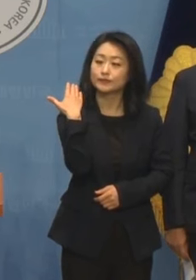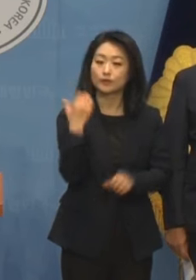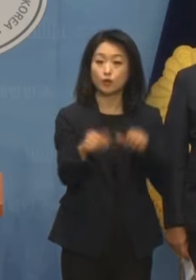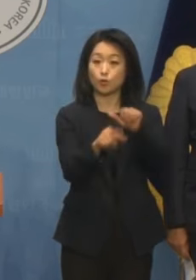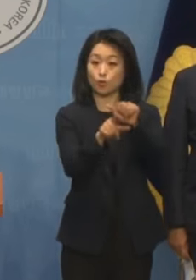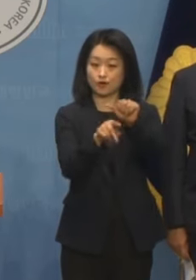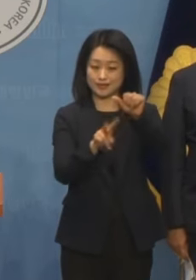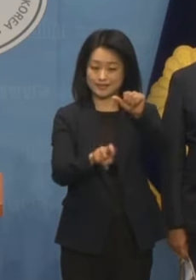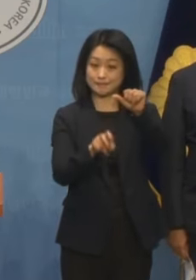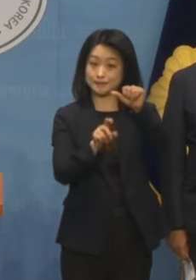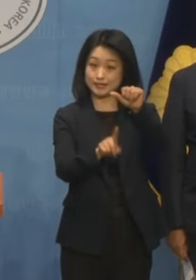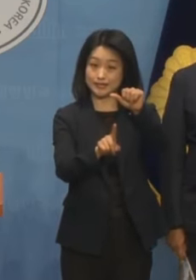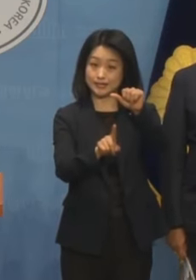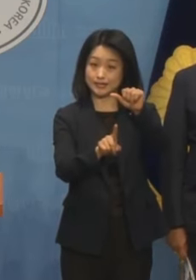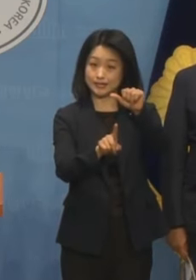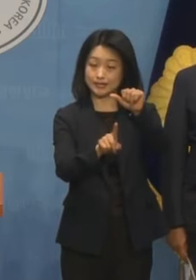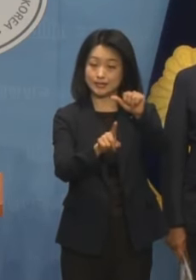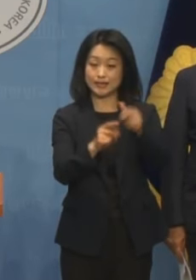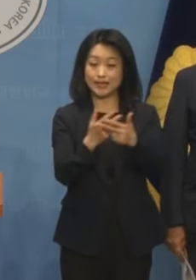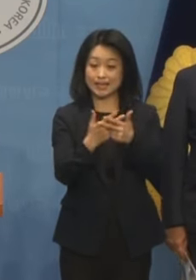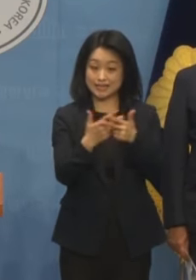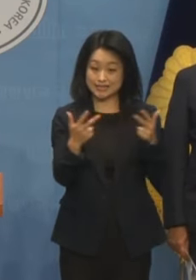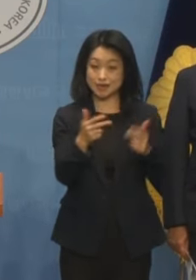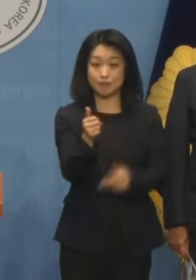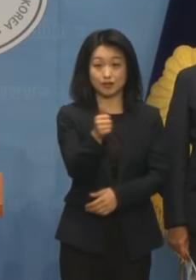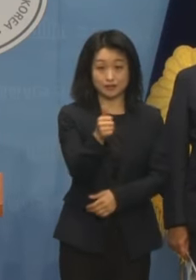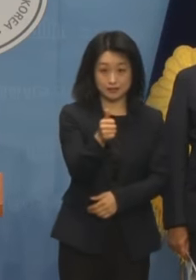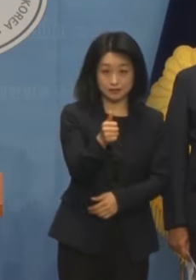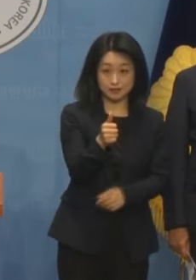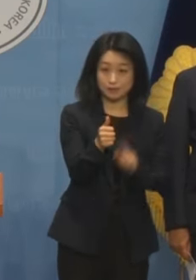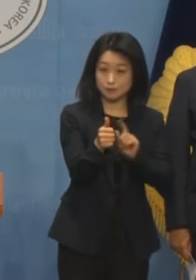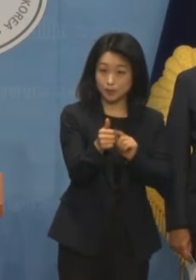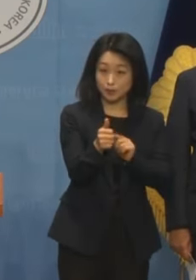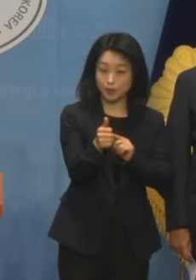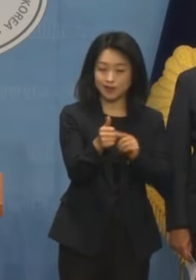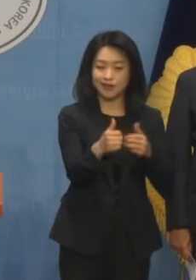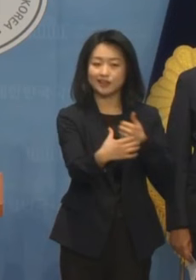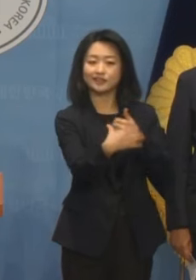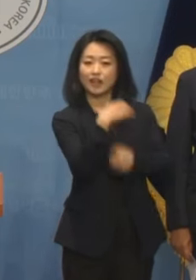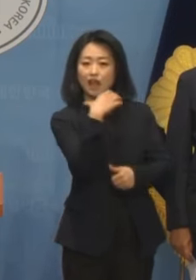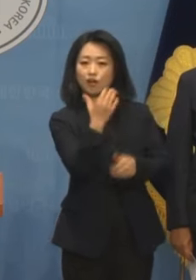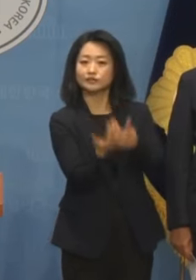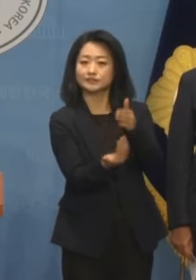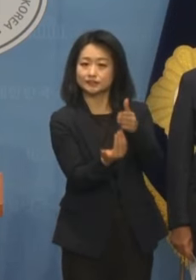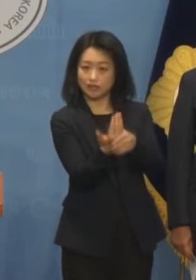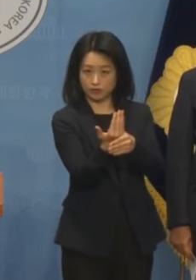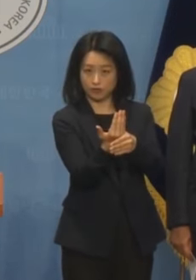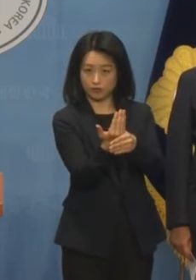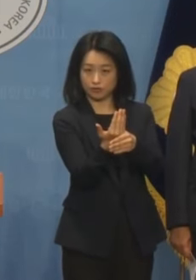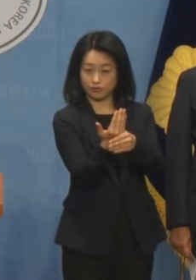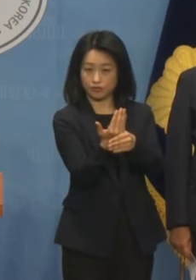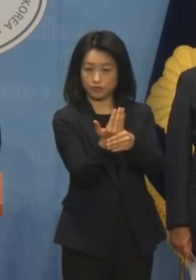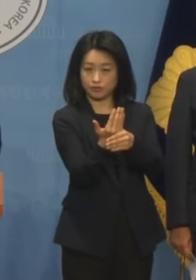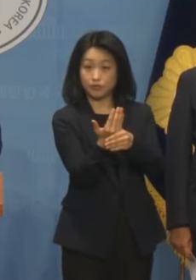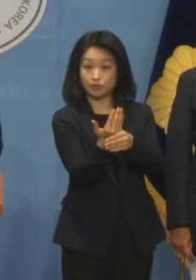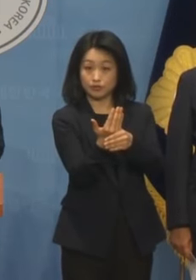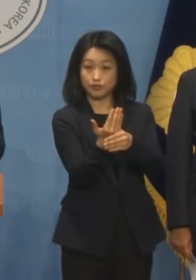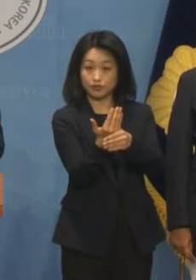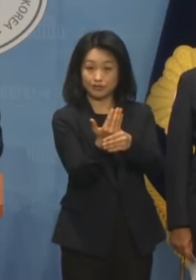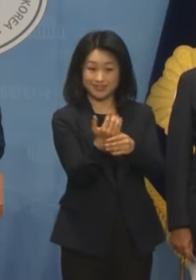5월 21일 이재명 당대표 테러 사건의 피의자인 김모